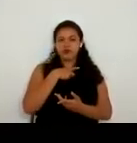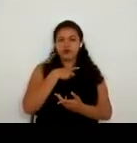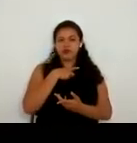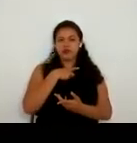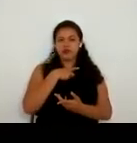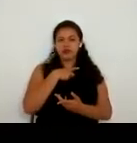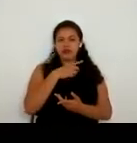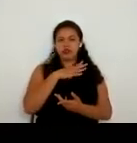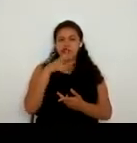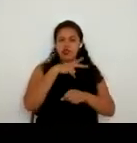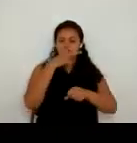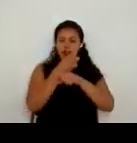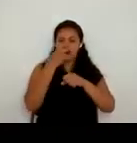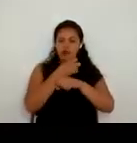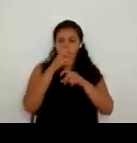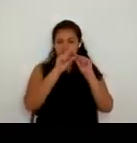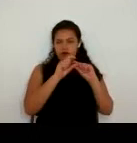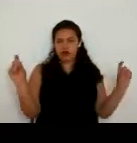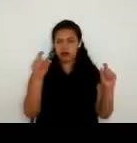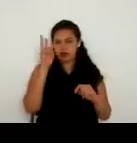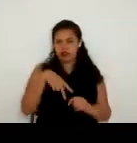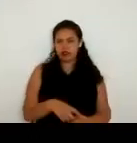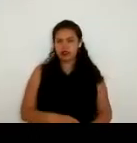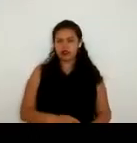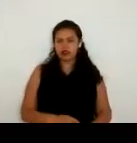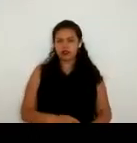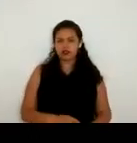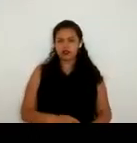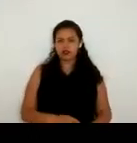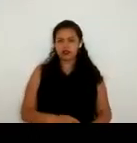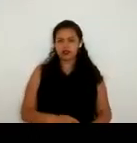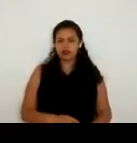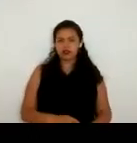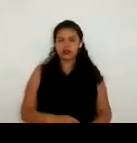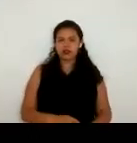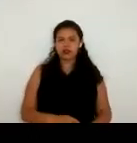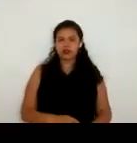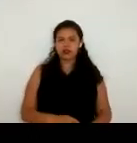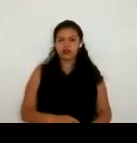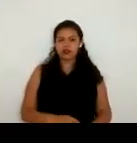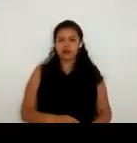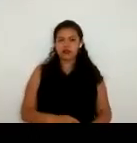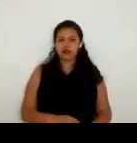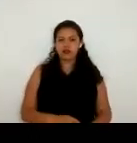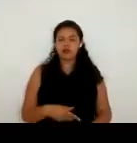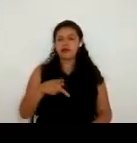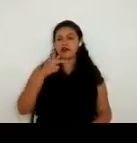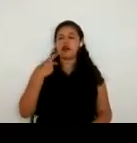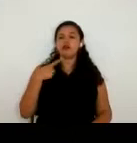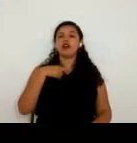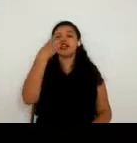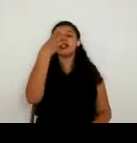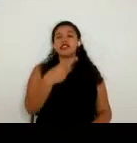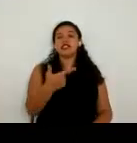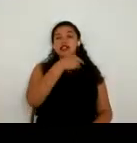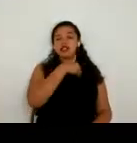en el segundo renglón pero que tiene 77 miembros de la familia ahí están